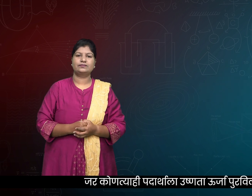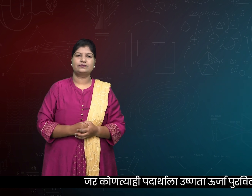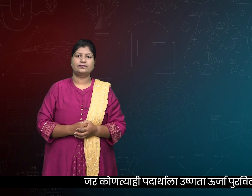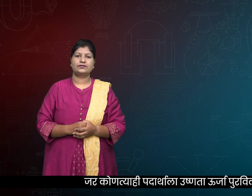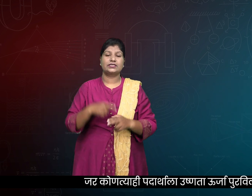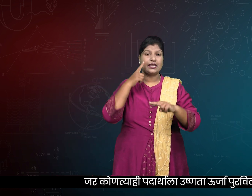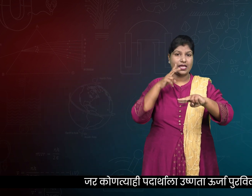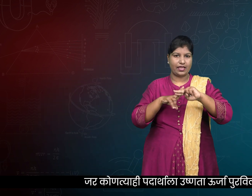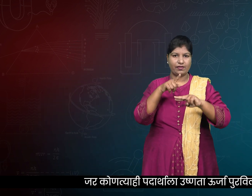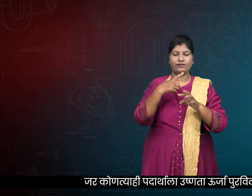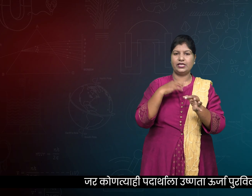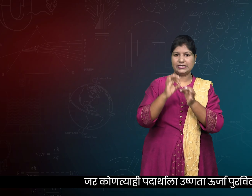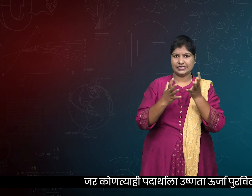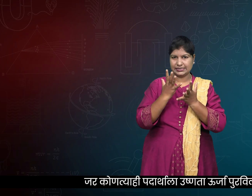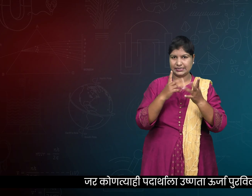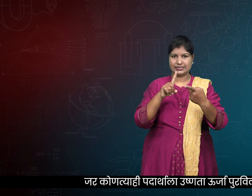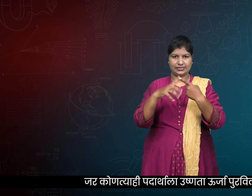जर कोणत्याही पदार्थाला उष्णता ऊर्जा पुरवली गेली